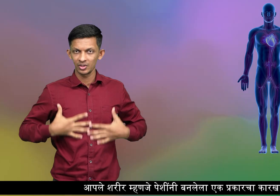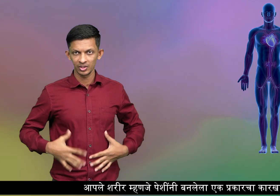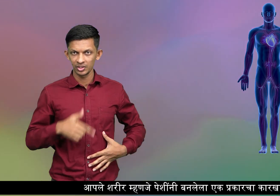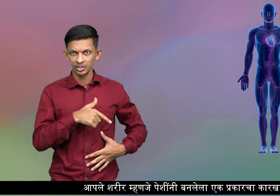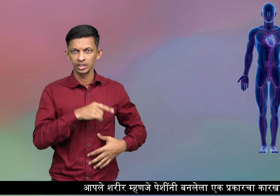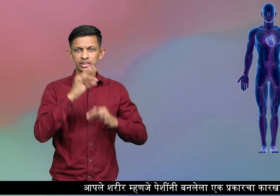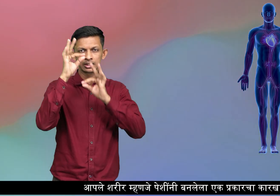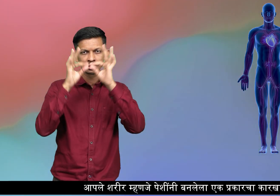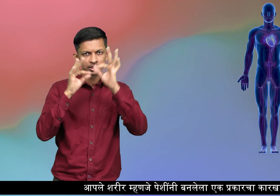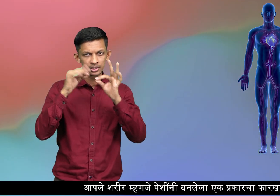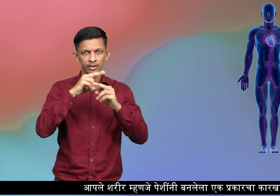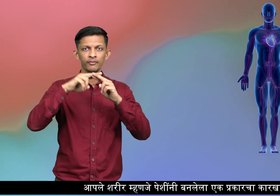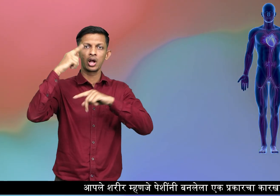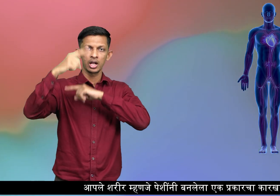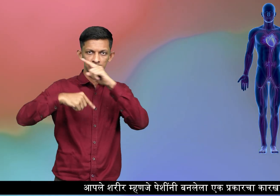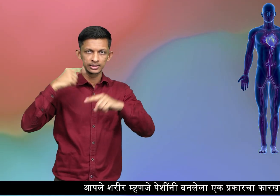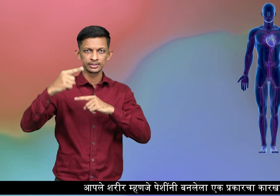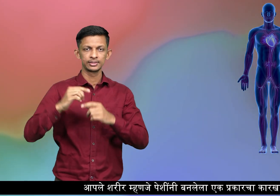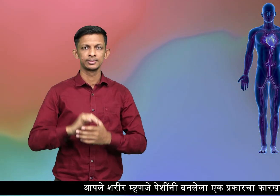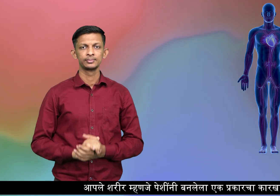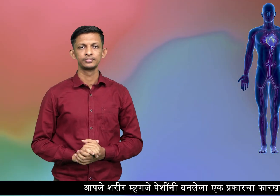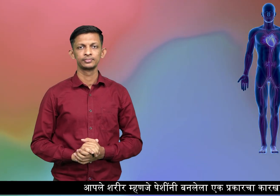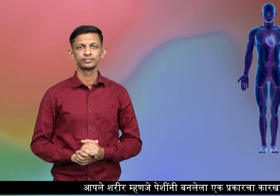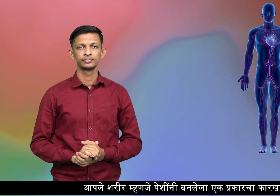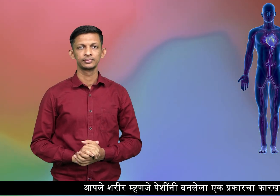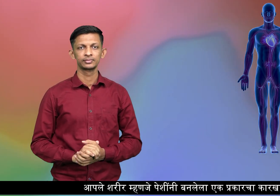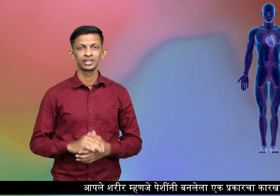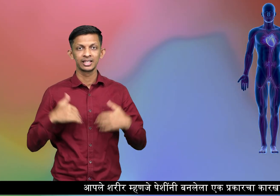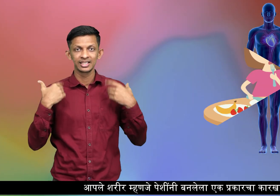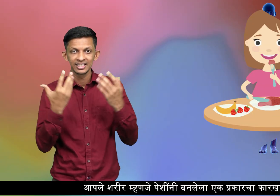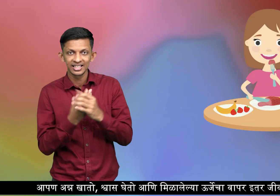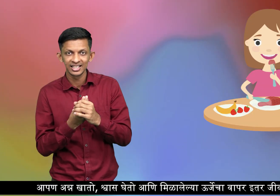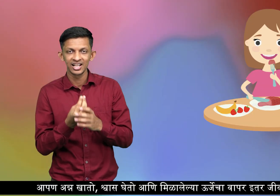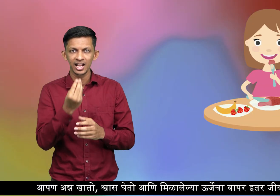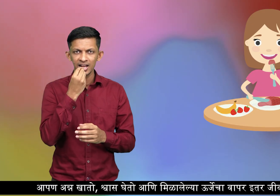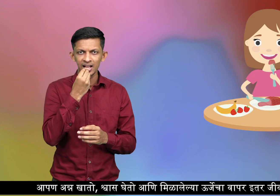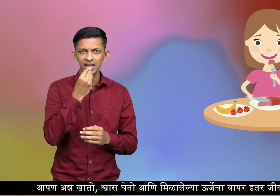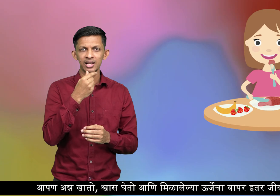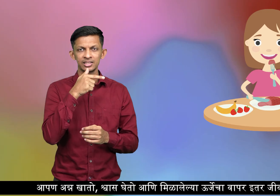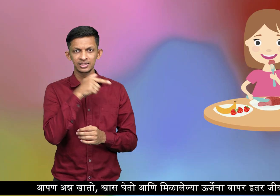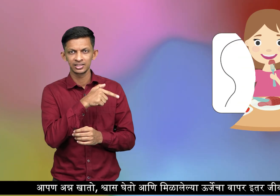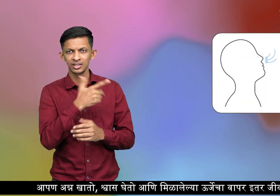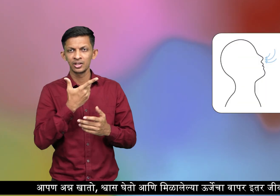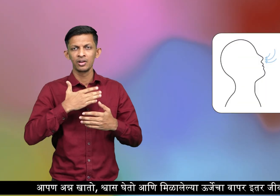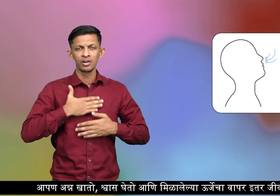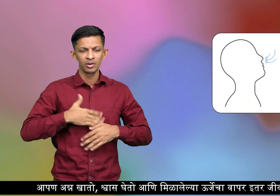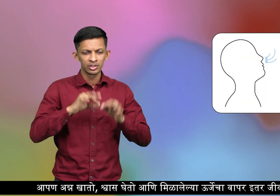आपले शरीर म्हणजे पेशींनी बनलेला एक प्रकारचा कारखाना आहे. आपण अन्न खातो, श्वास घेतो आणि